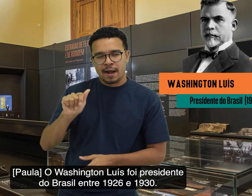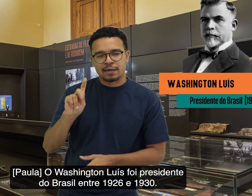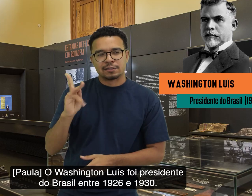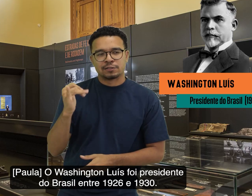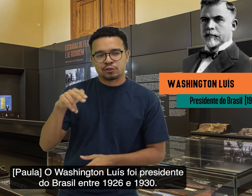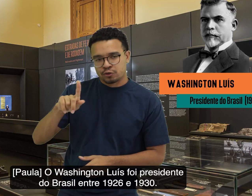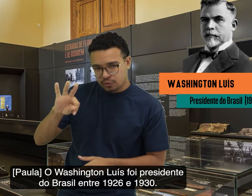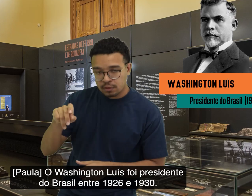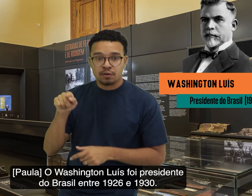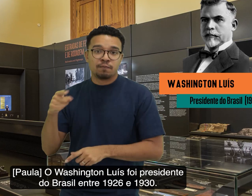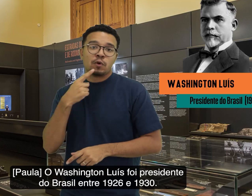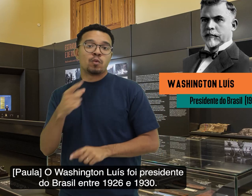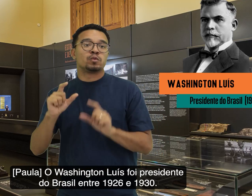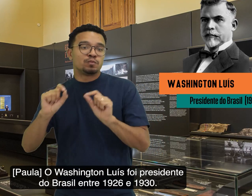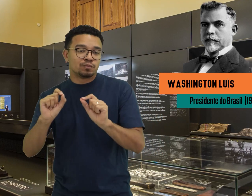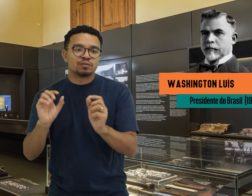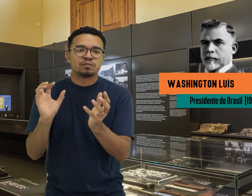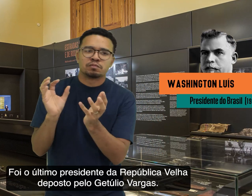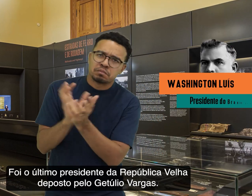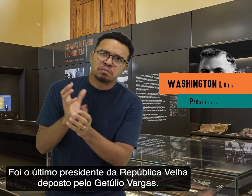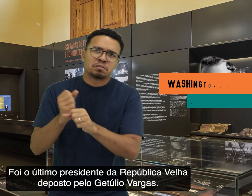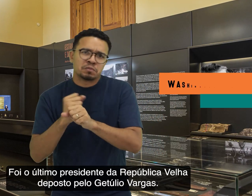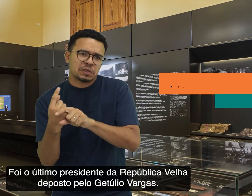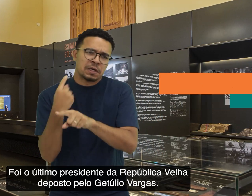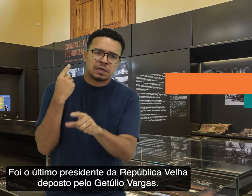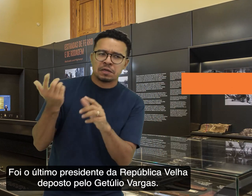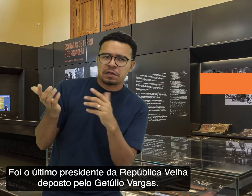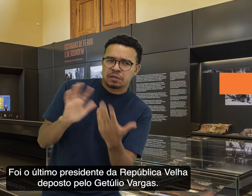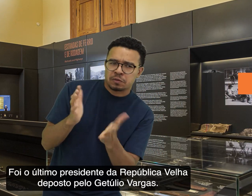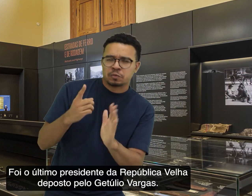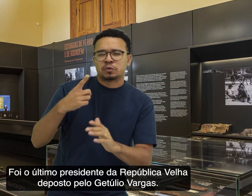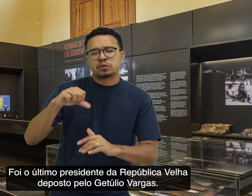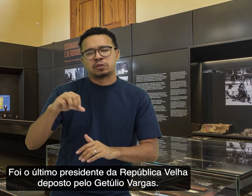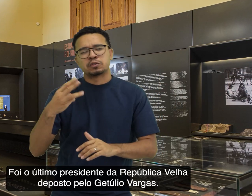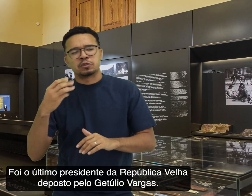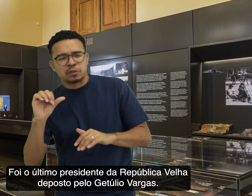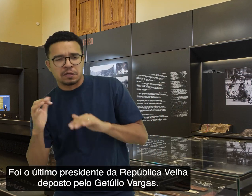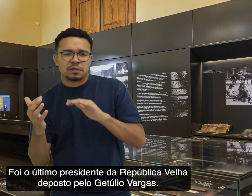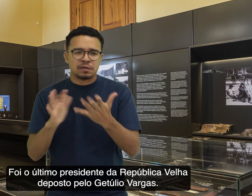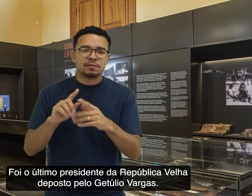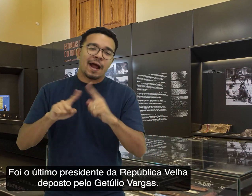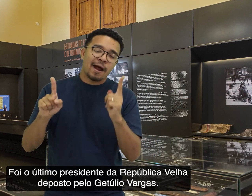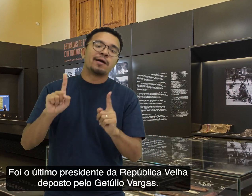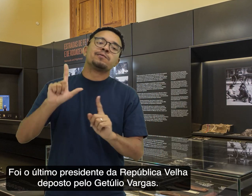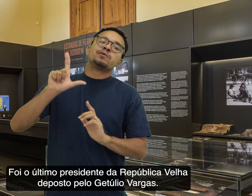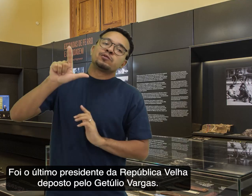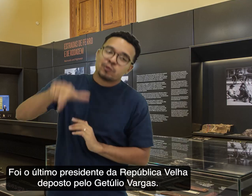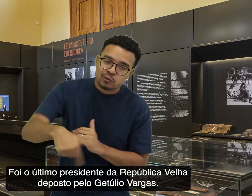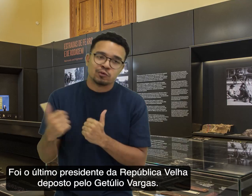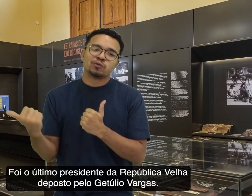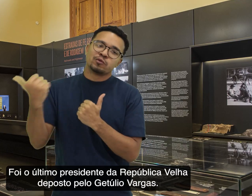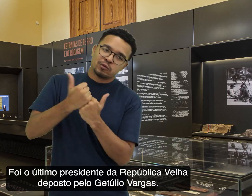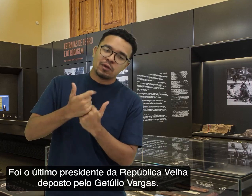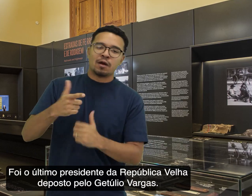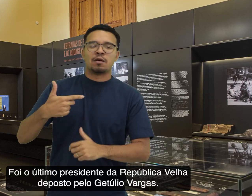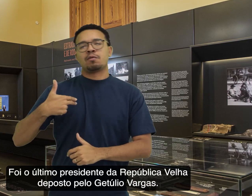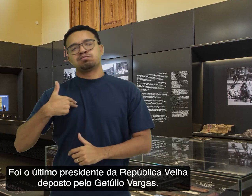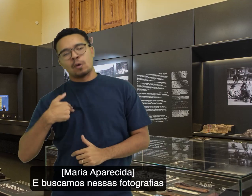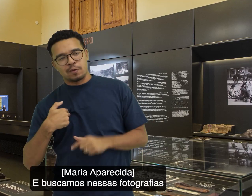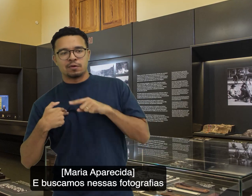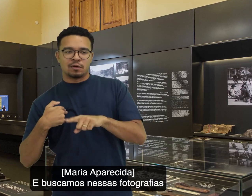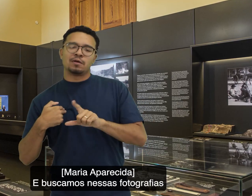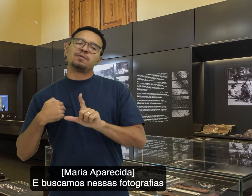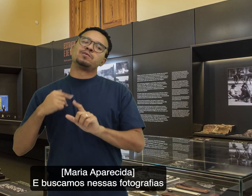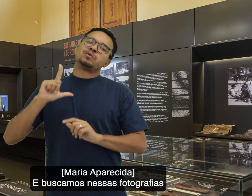entre 1926 e 1930. Foi o último presidente da República Velha, deposto pelo